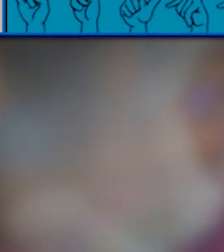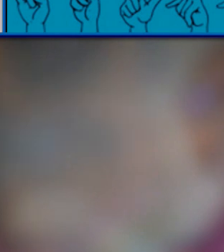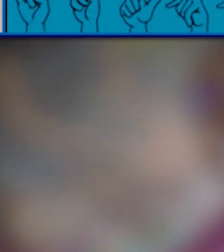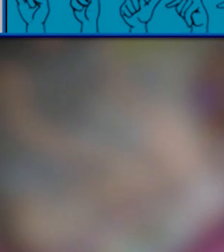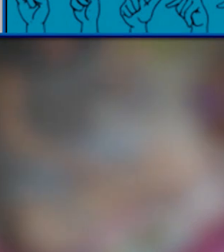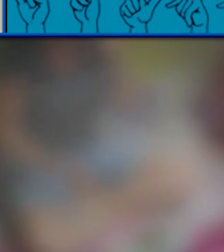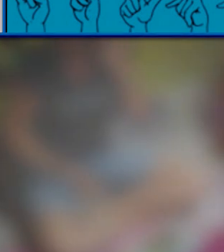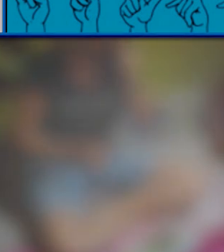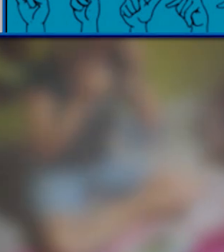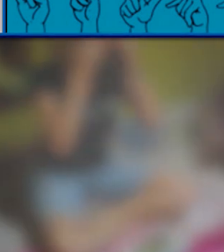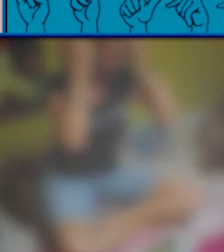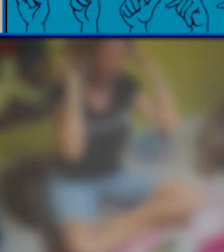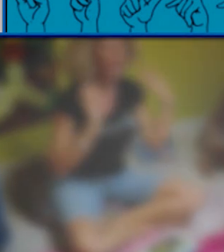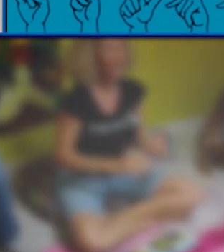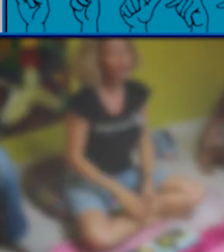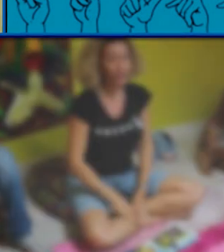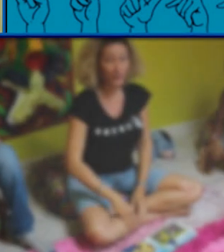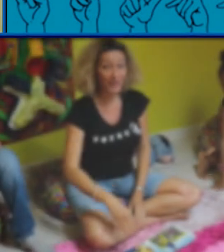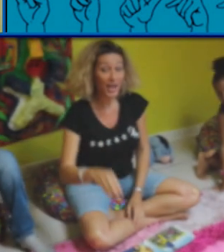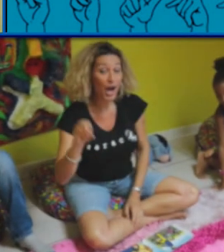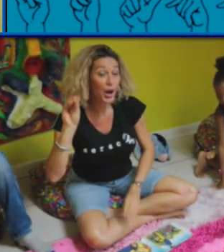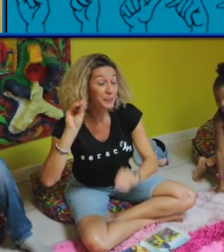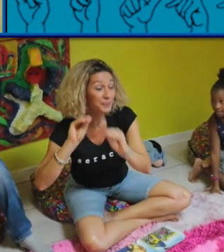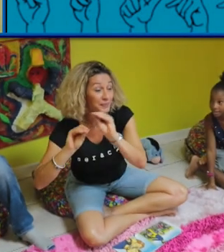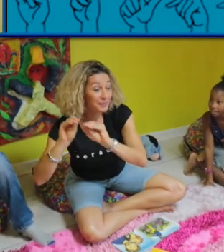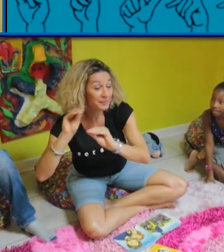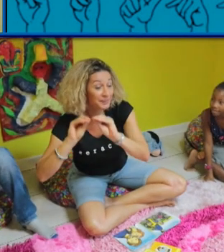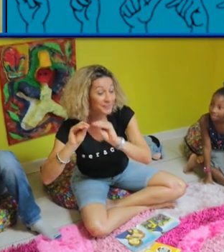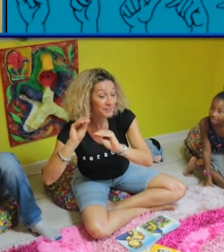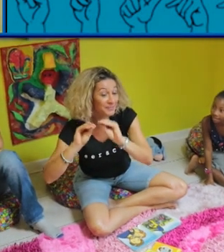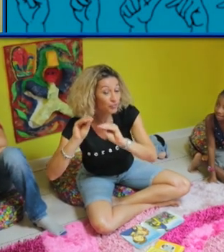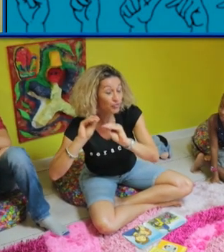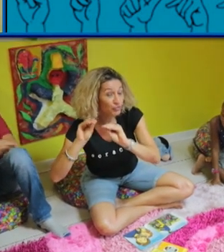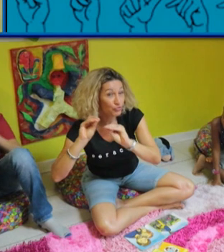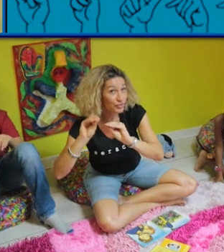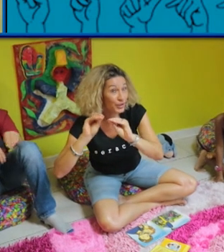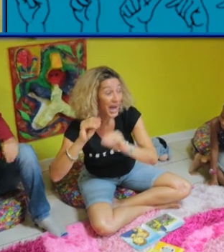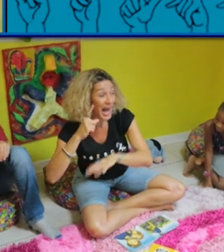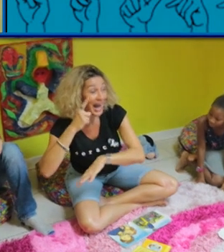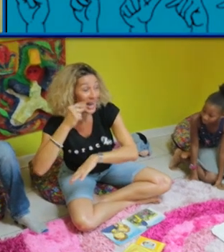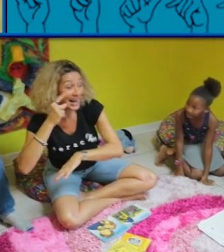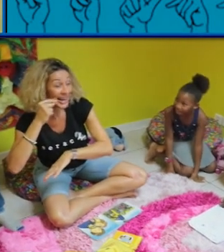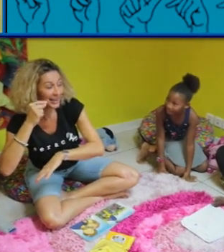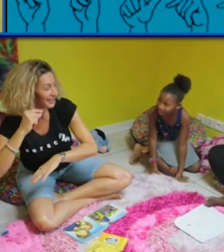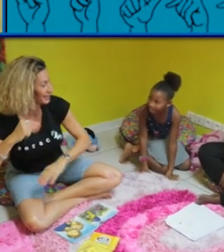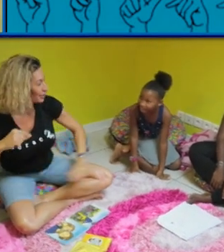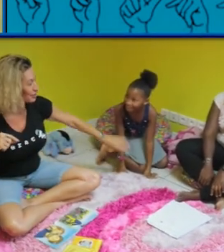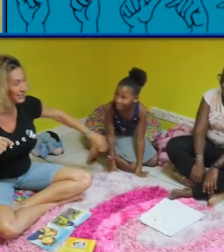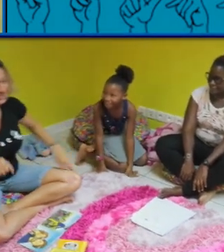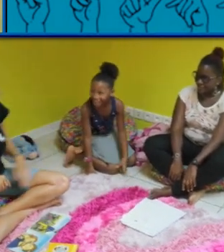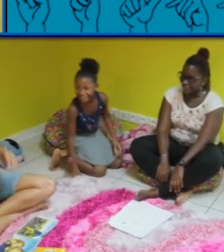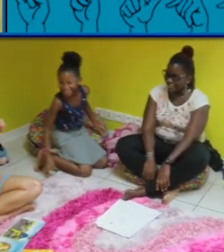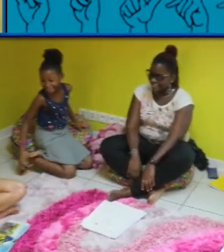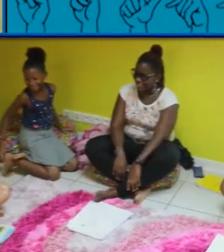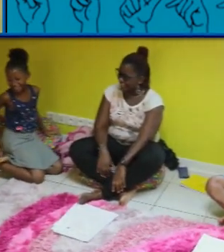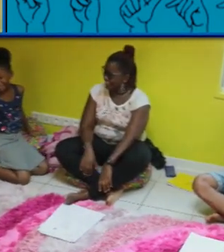surtout, de montrer, en fait, une certaine ambiance que l'on souhaite vraiment faire en sorte que les gens aient envie de venir à CERAC et